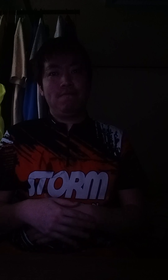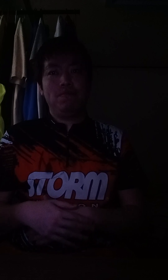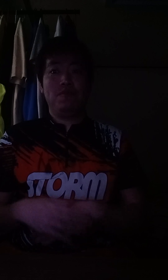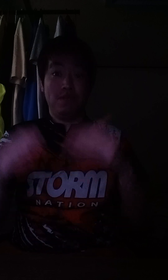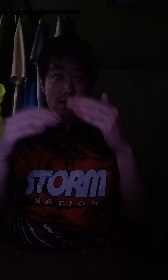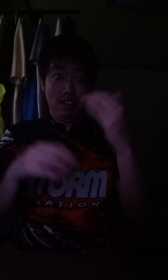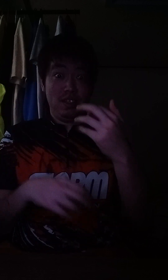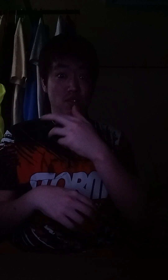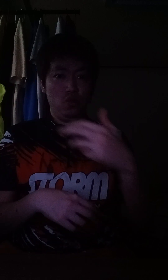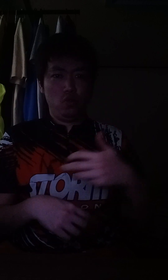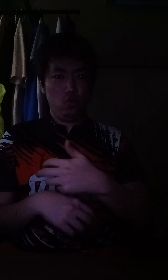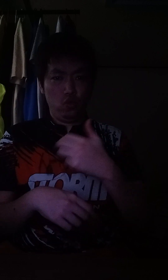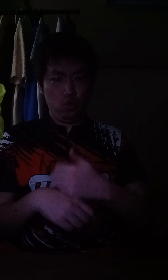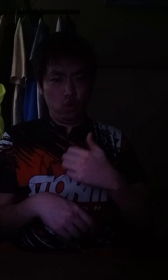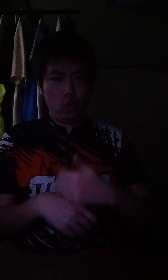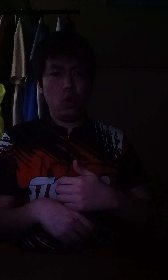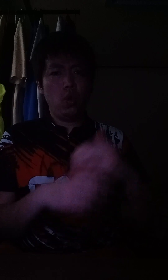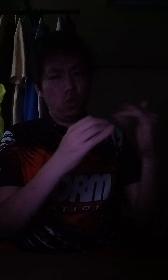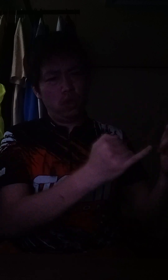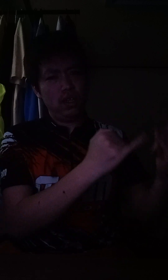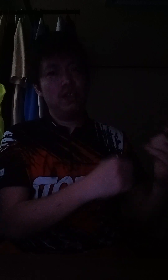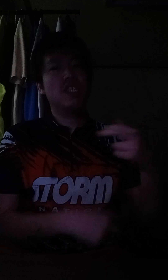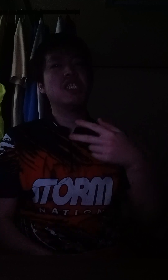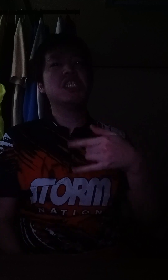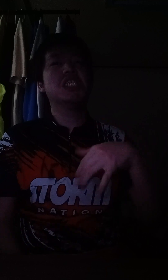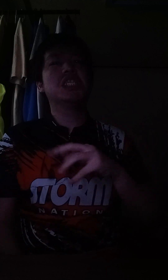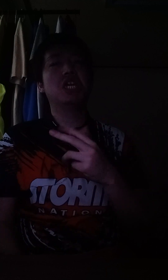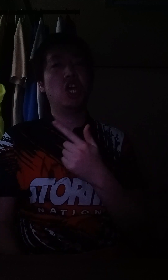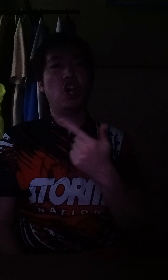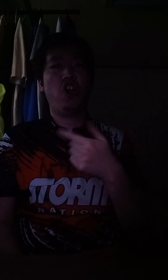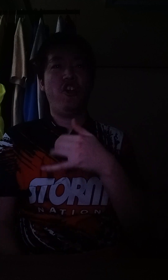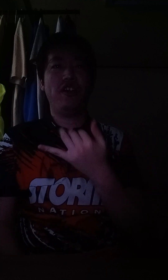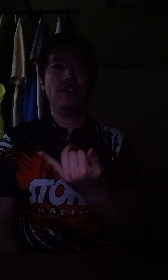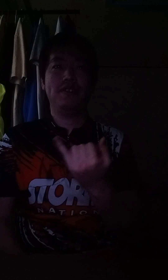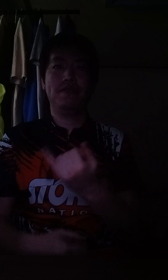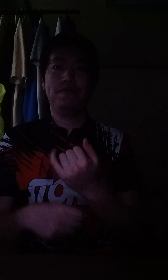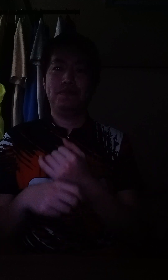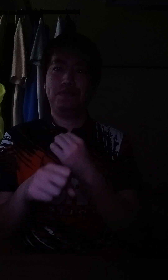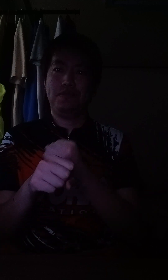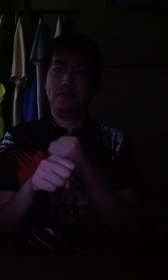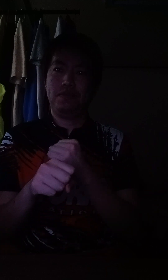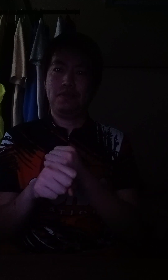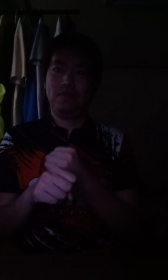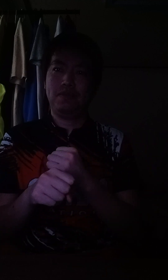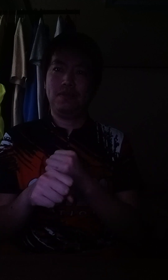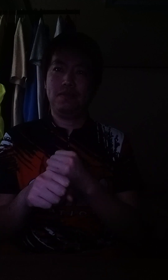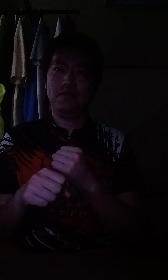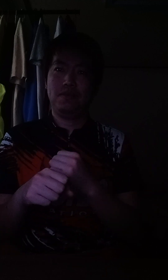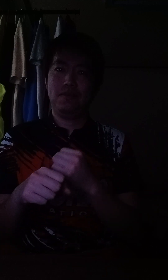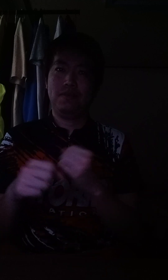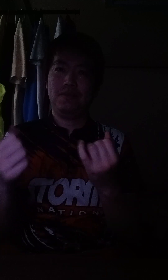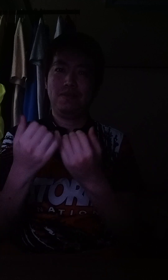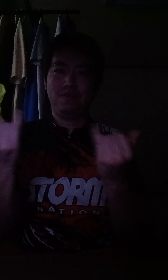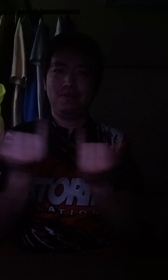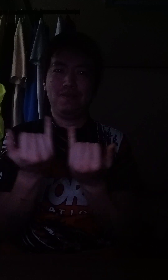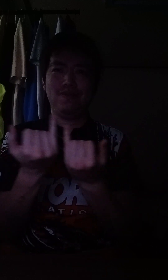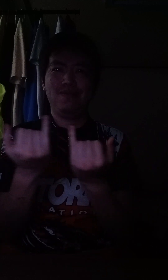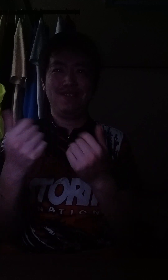중환자실에 있는 동안 엄마와 떨어져 있었던 승현이. 네. 오랜만에 엄마와 함께여서 그런지 기분이 좋아